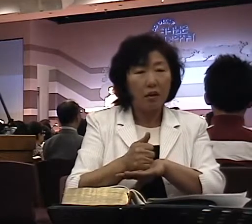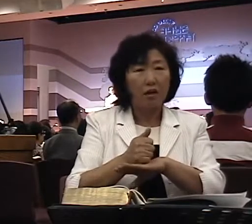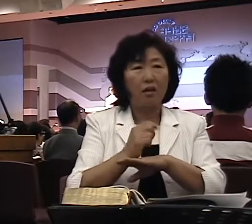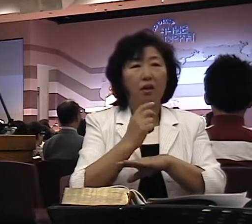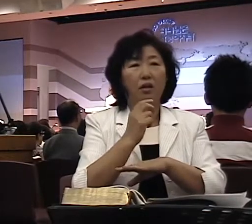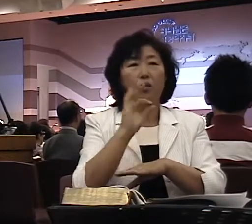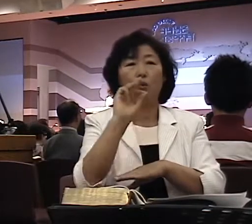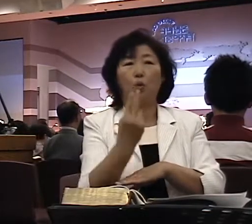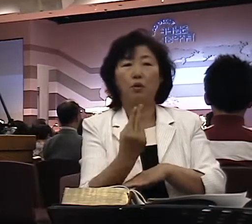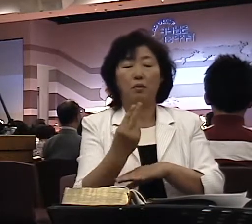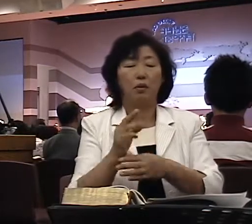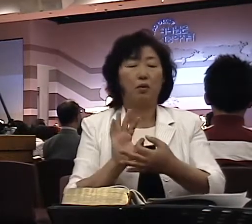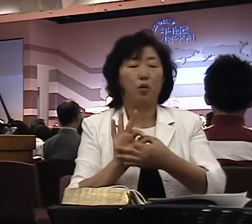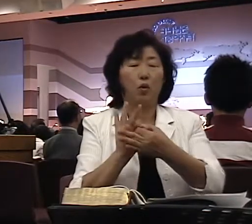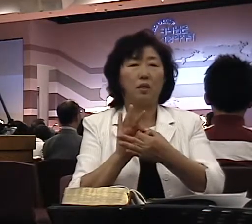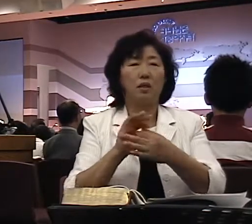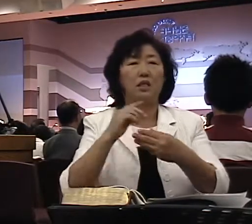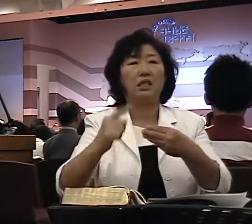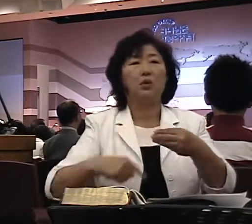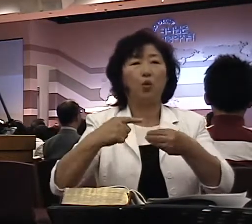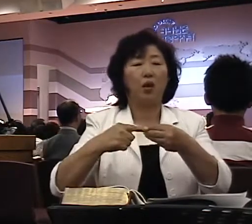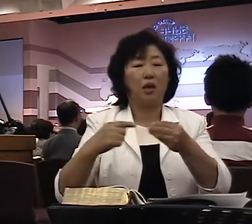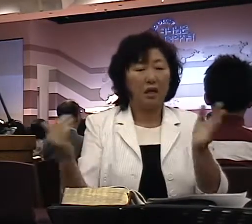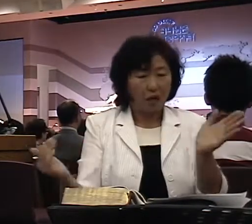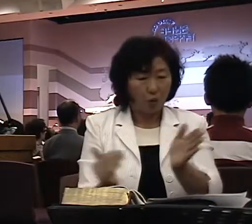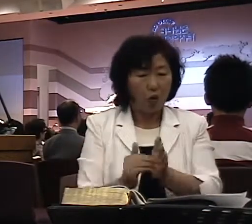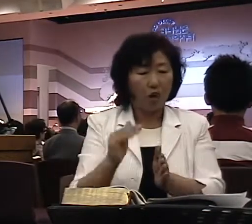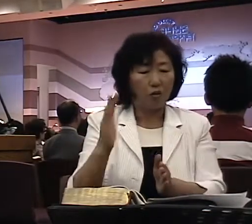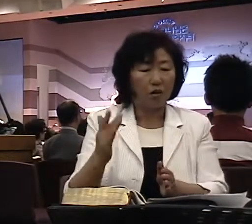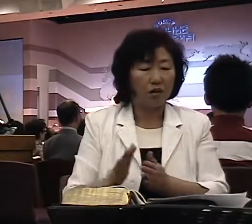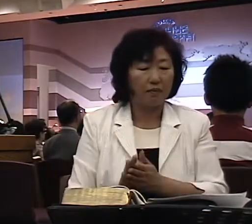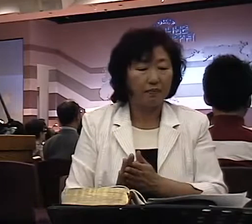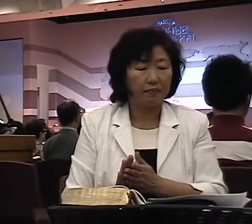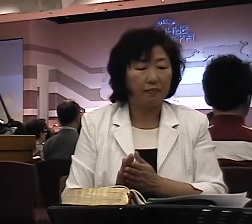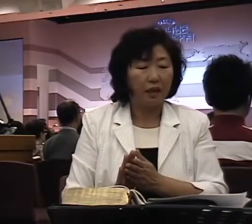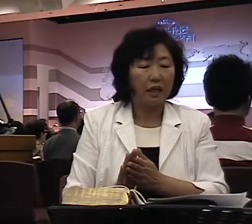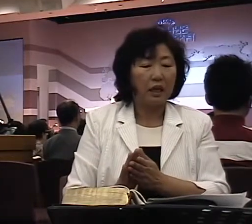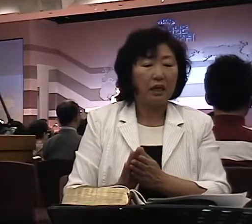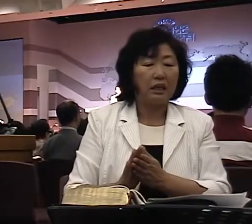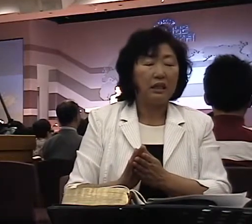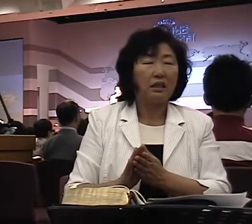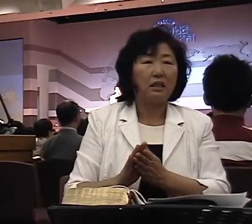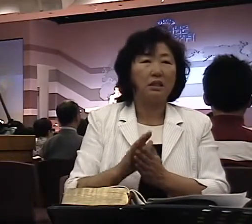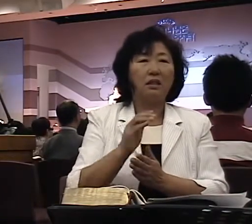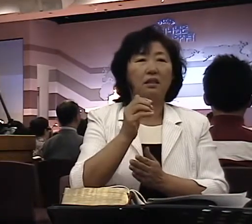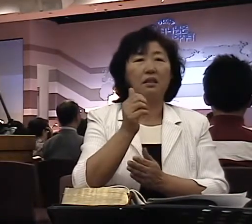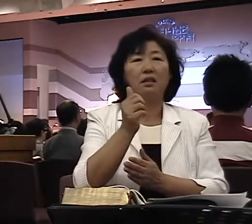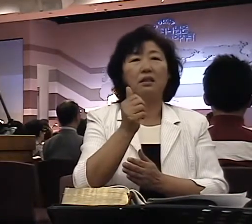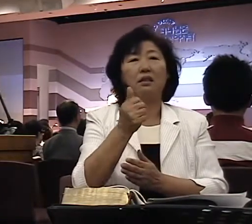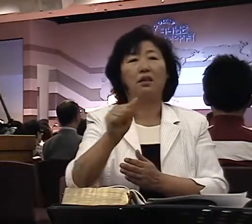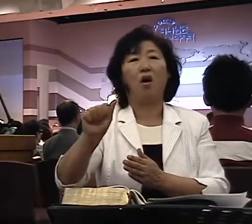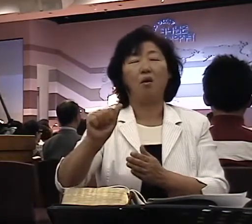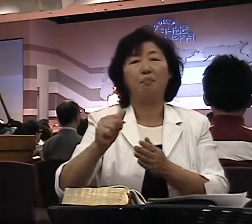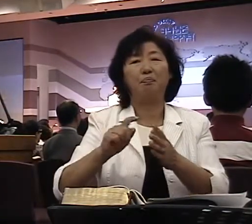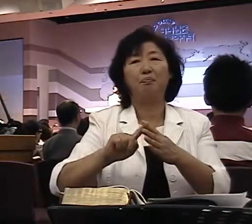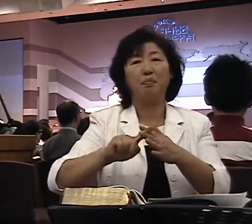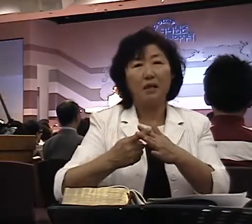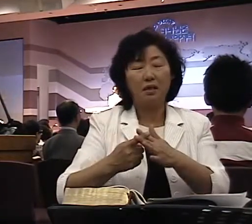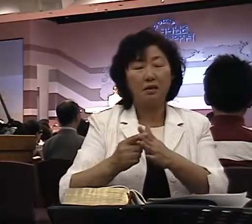스토리가 끝나게 됩니다. 하나님의 꿈의 시작이 The Beginning이 담겨져 있는 이 창세기의